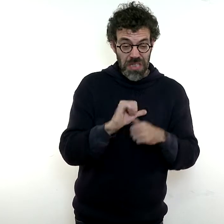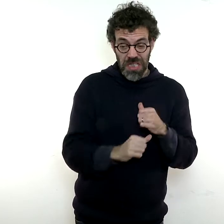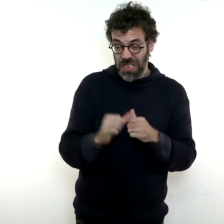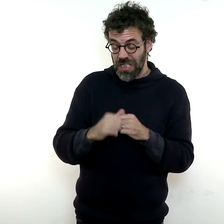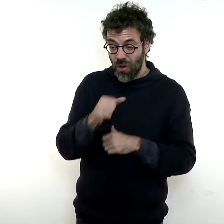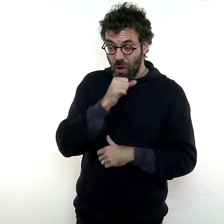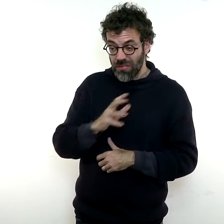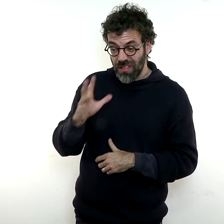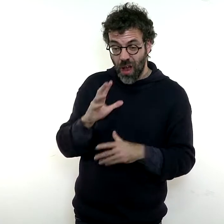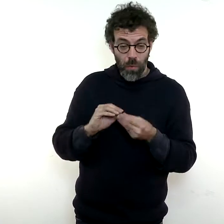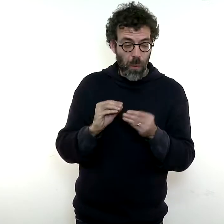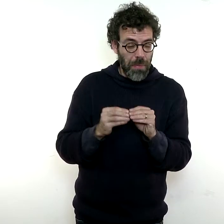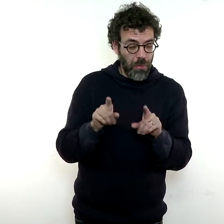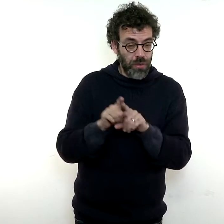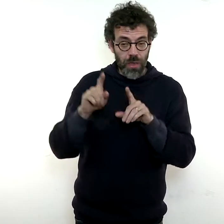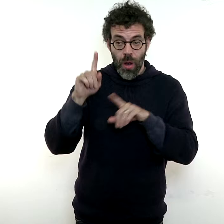d'écoulement des eaux.